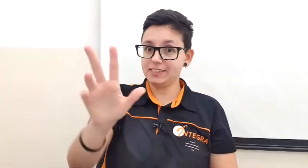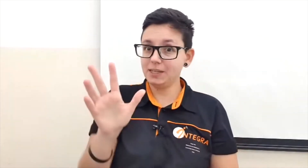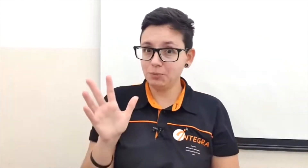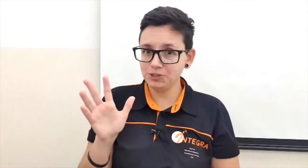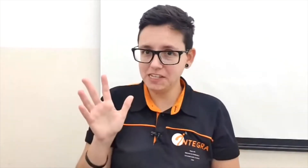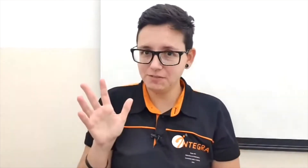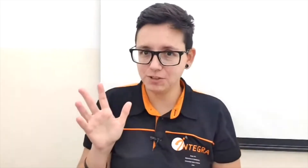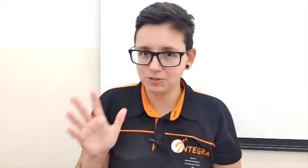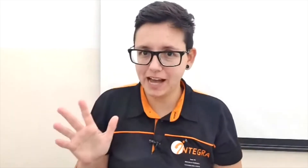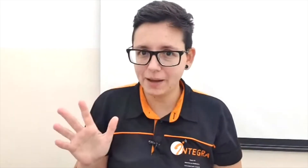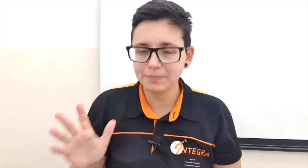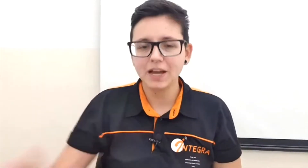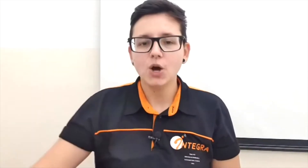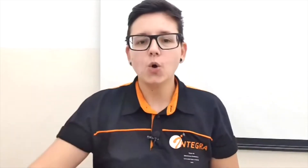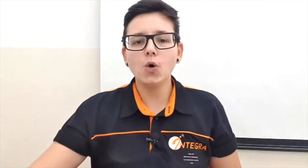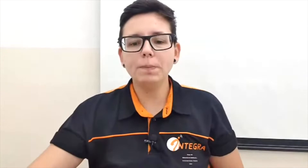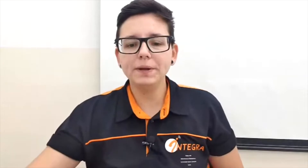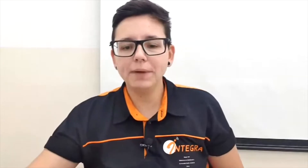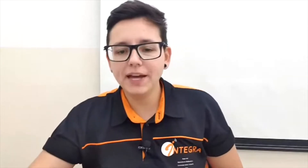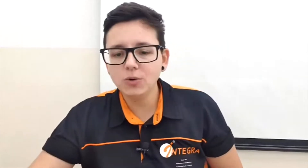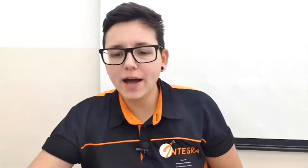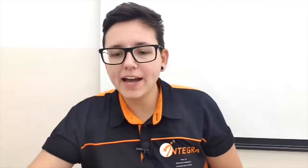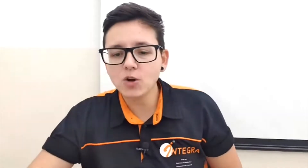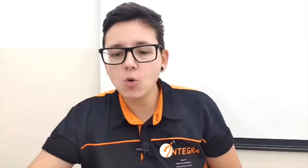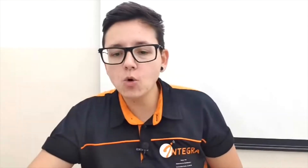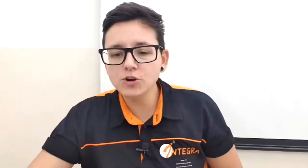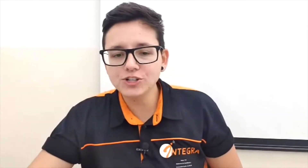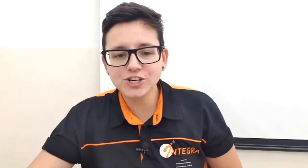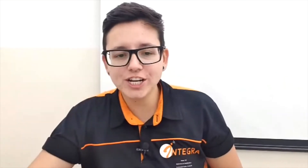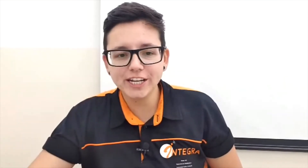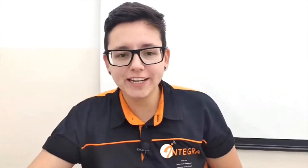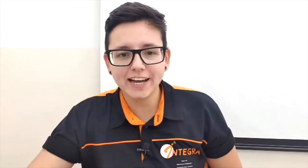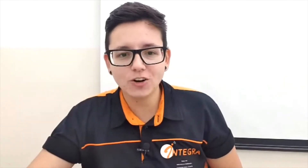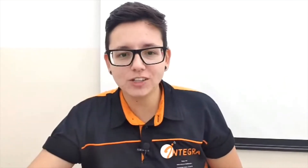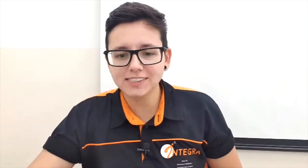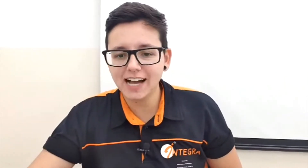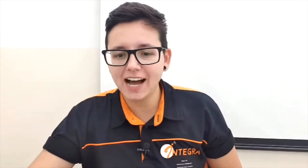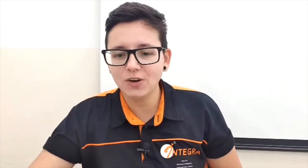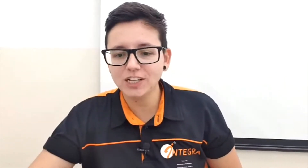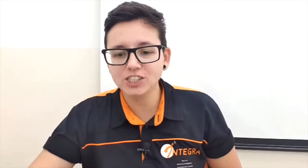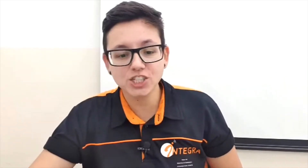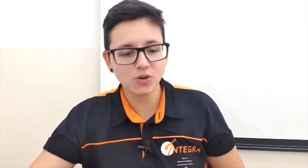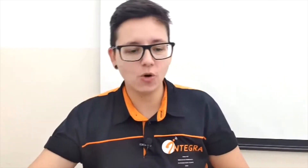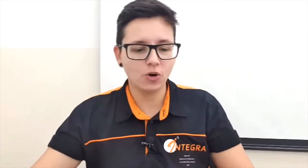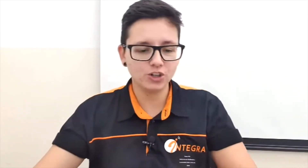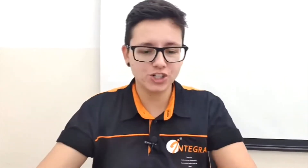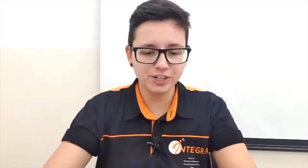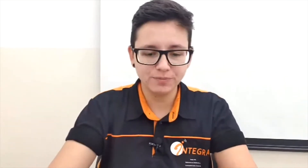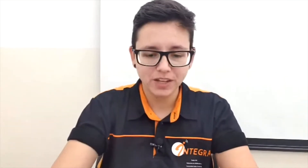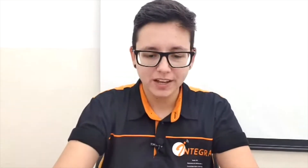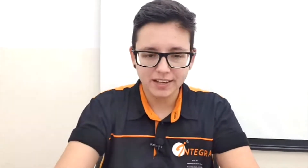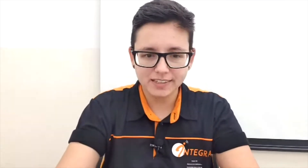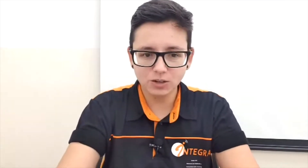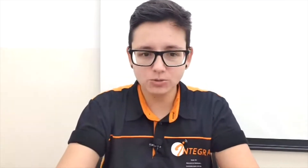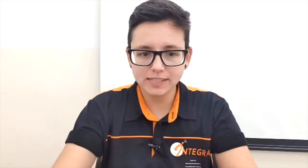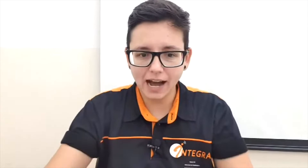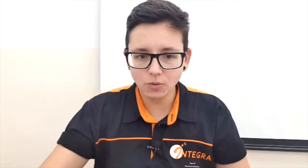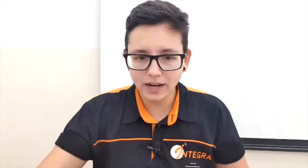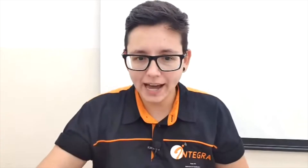se possível, tá? O primeiro é curtir a nossa aula de hoje. Então, dá um